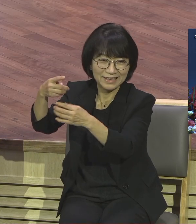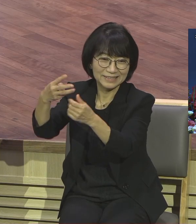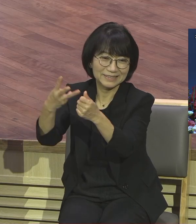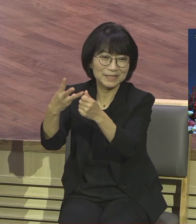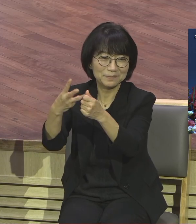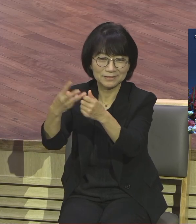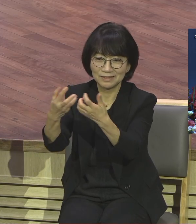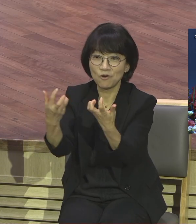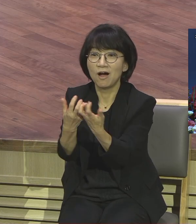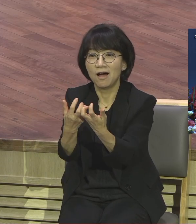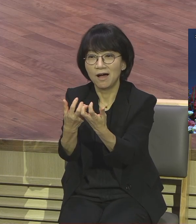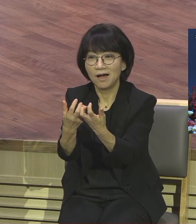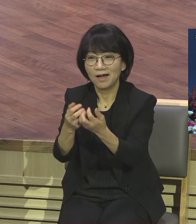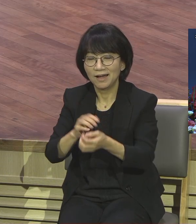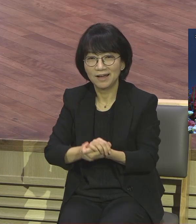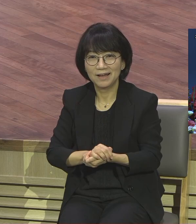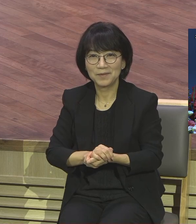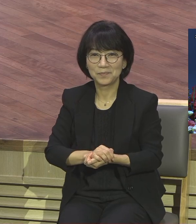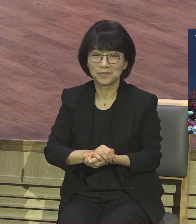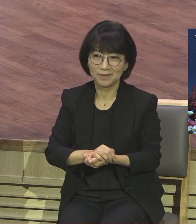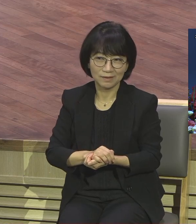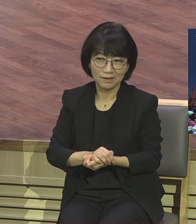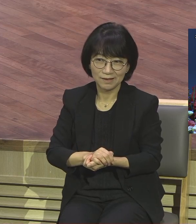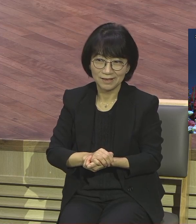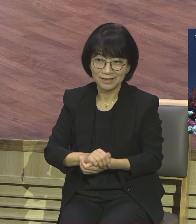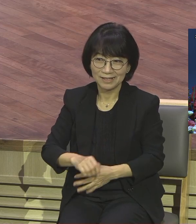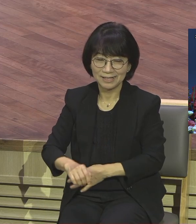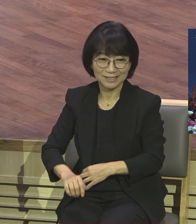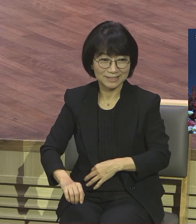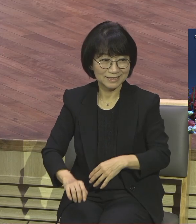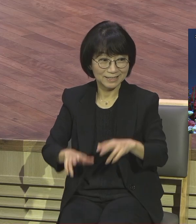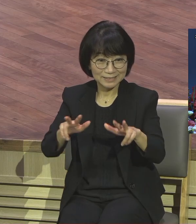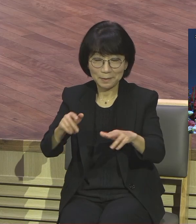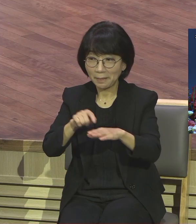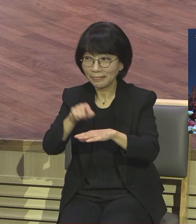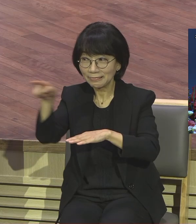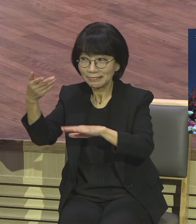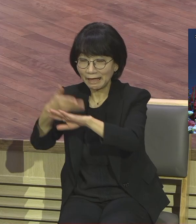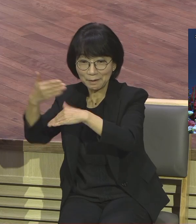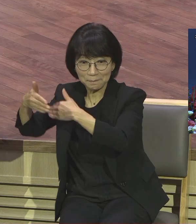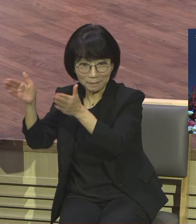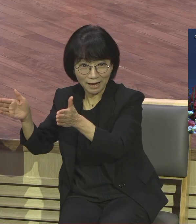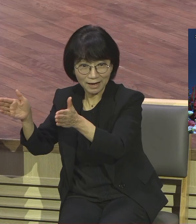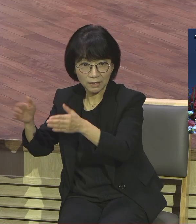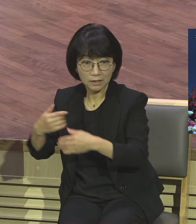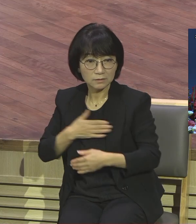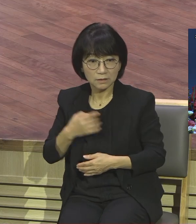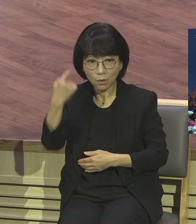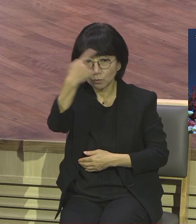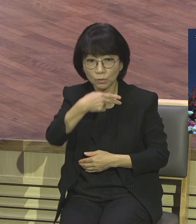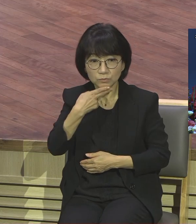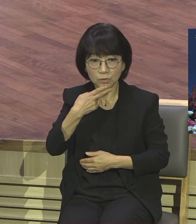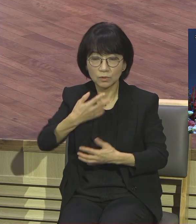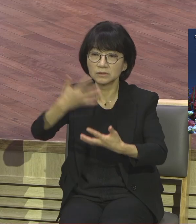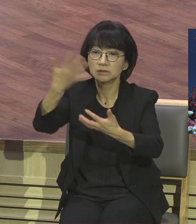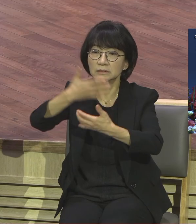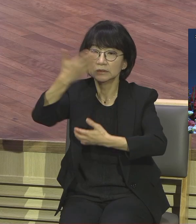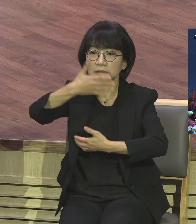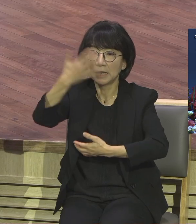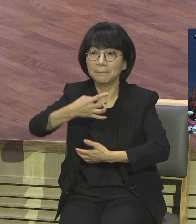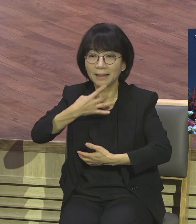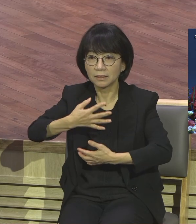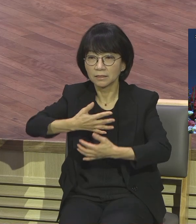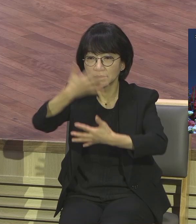본당 계신 분들도 대단하지만 여러분도 대단합니다. 화면만 보고도 앉아서 그렇게 예배를 교회 들어와 본당에도 못